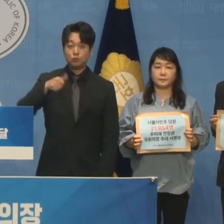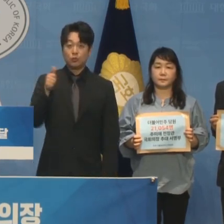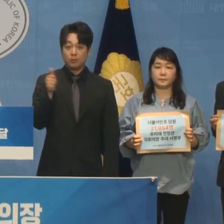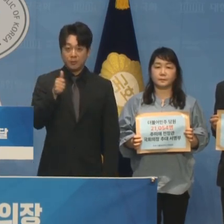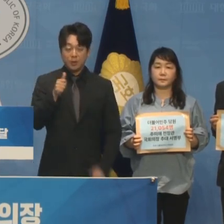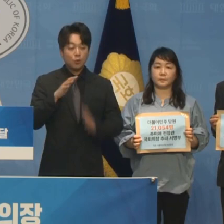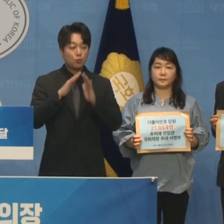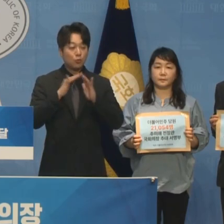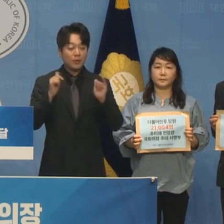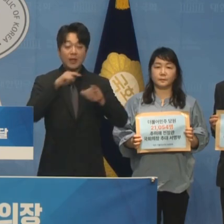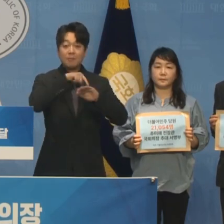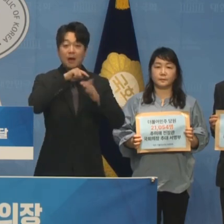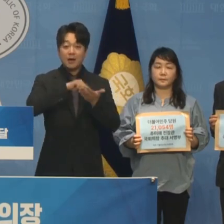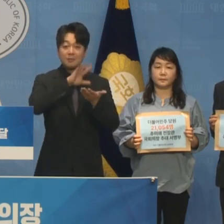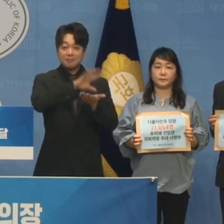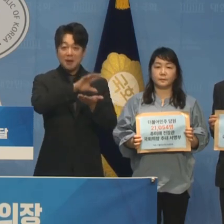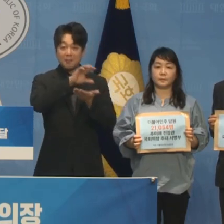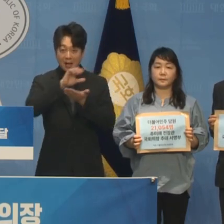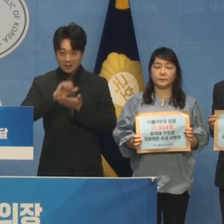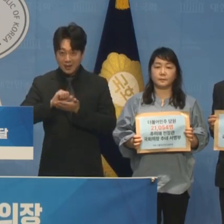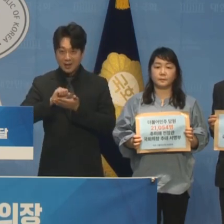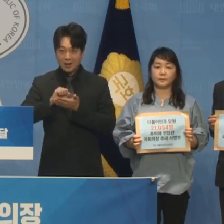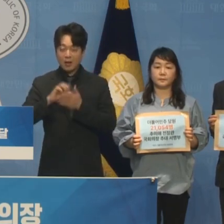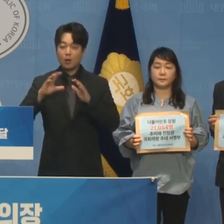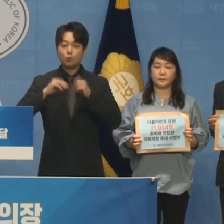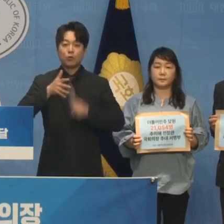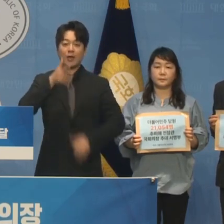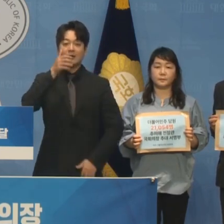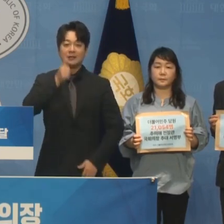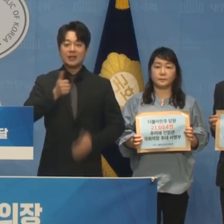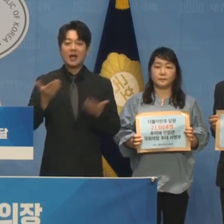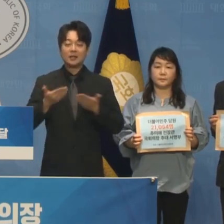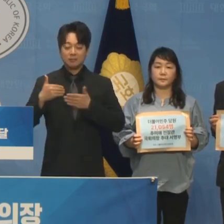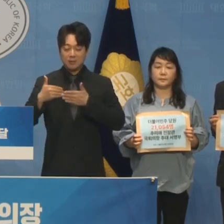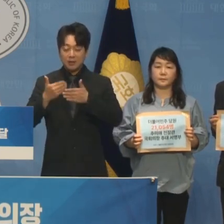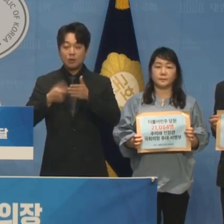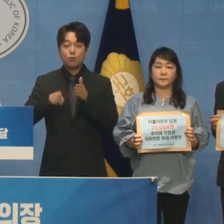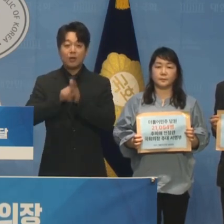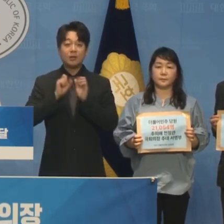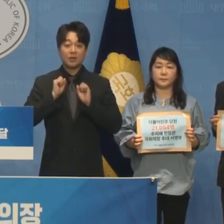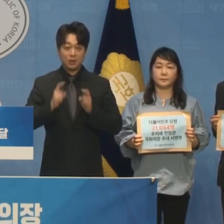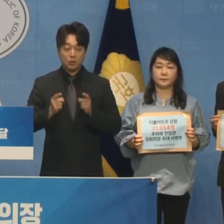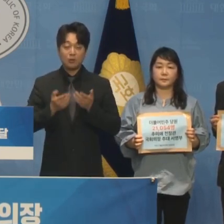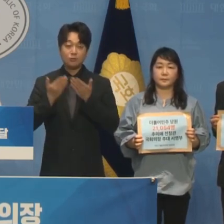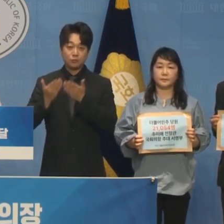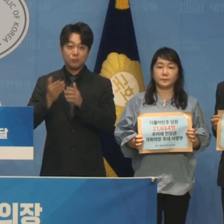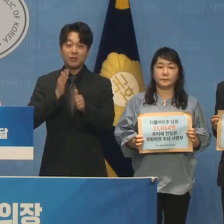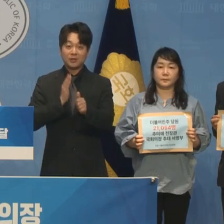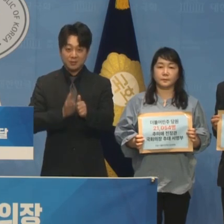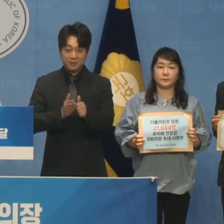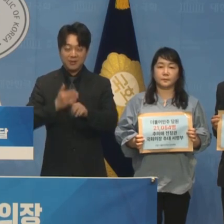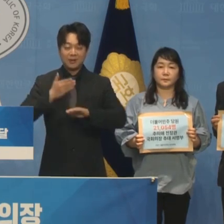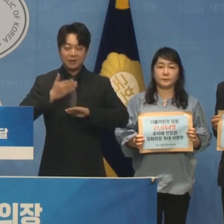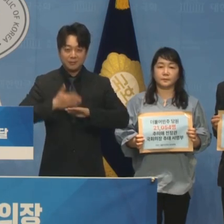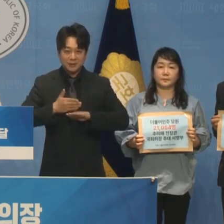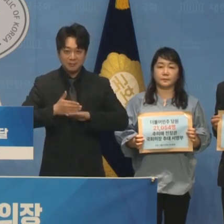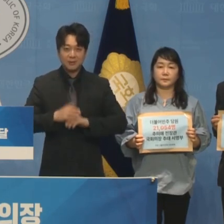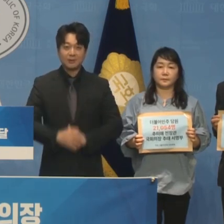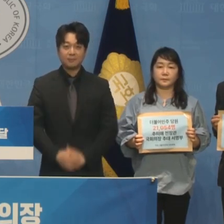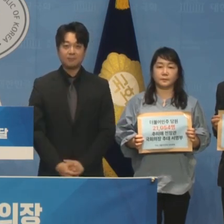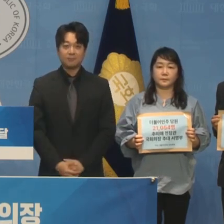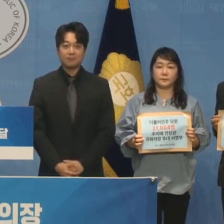국회의장으로서 소임을 다할 수 있도록 당선인에게 기회를 주시기 바랍니다 감사합니다